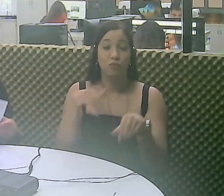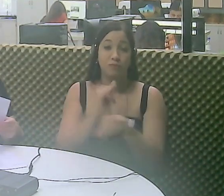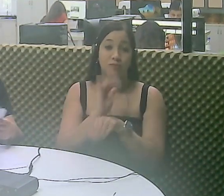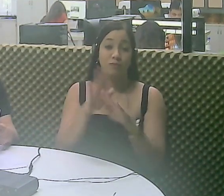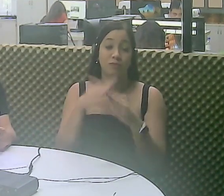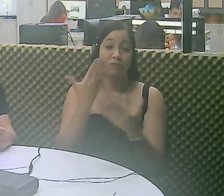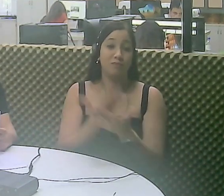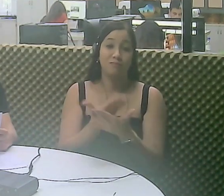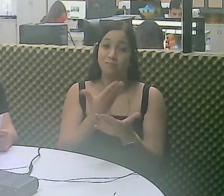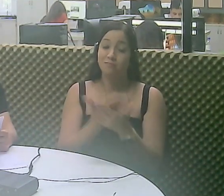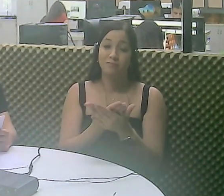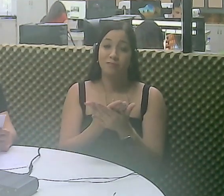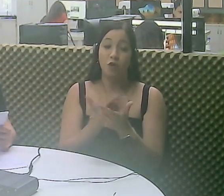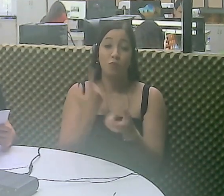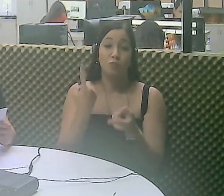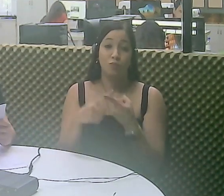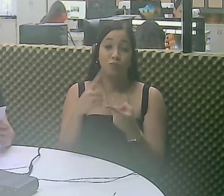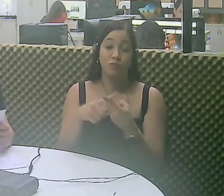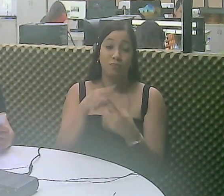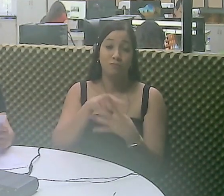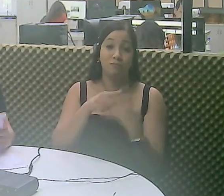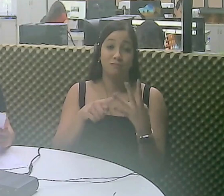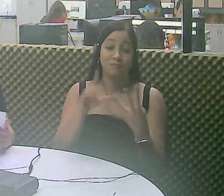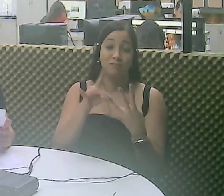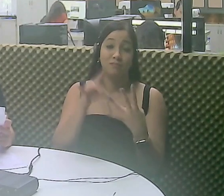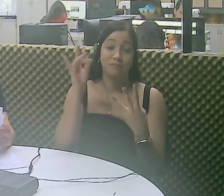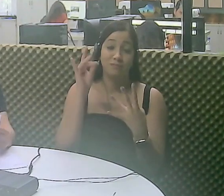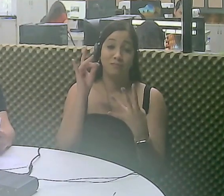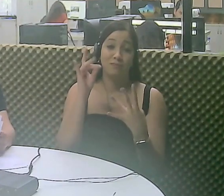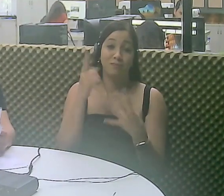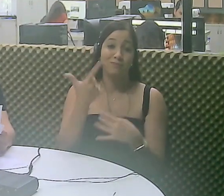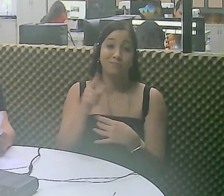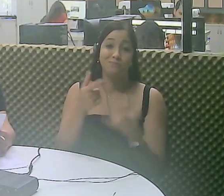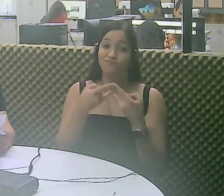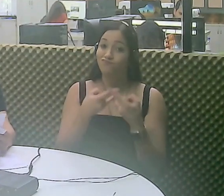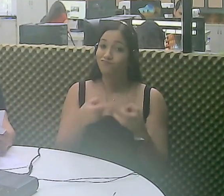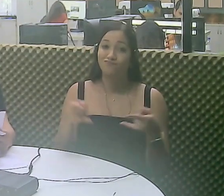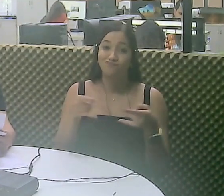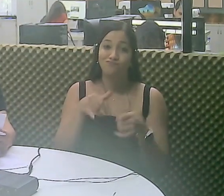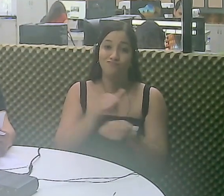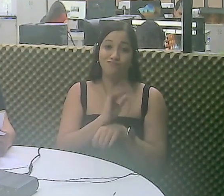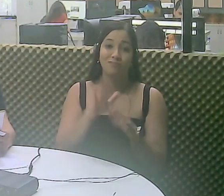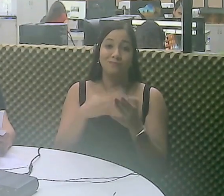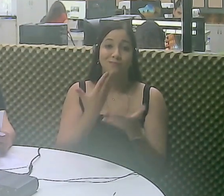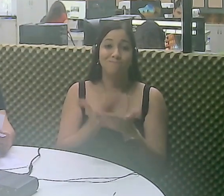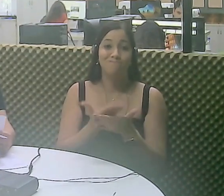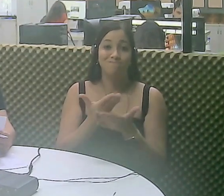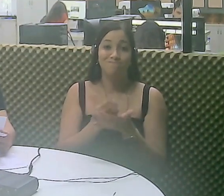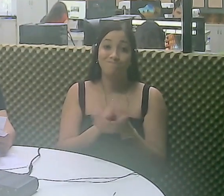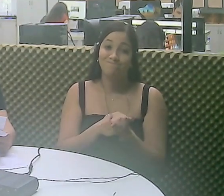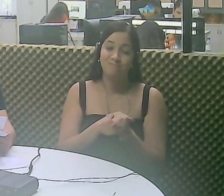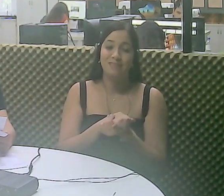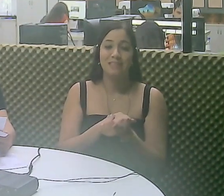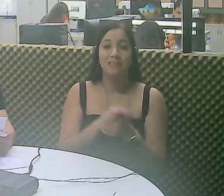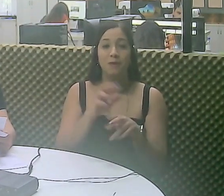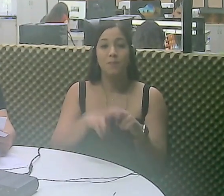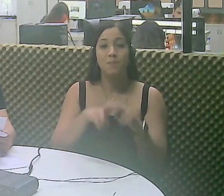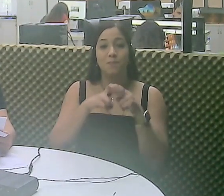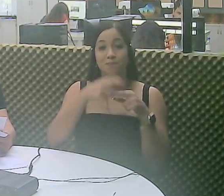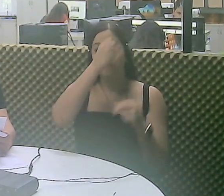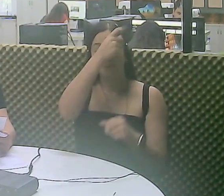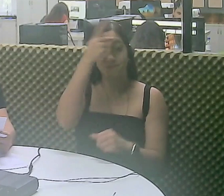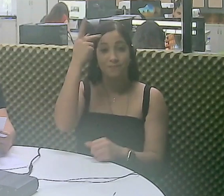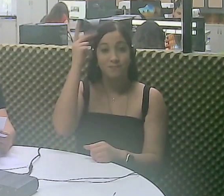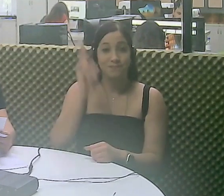a Ana não aparece na escola. É porque ela é uma dentre quatro garotas que falta aula por não ter absorvente. Por isso,